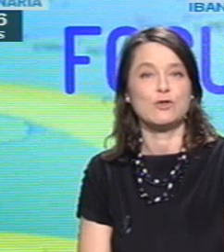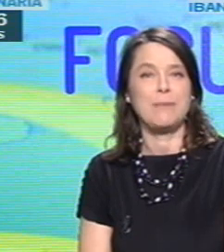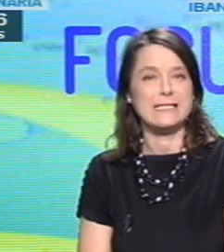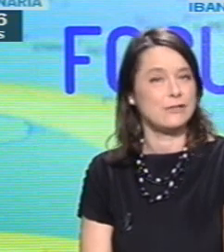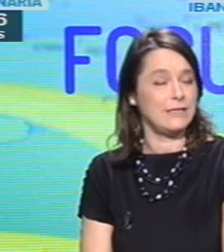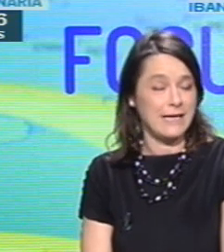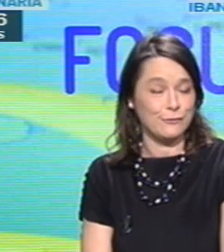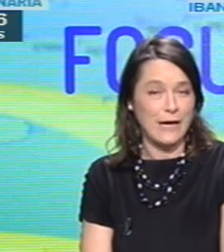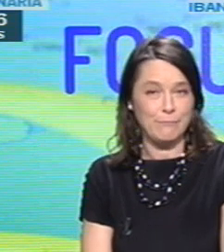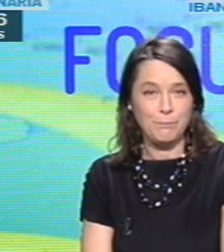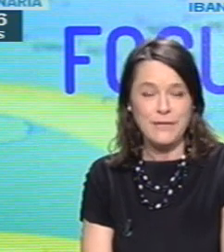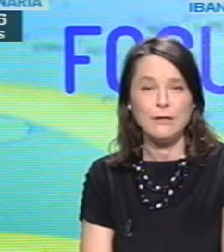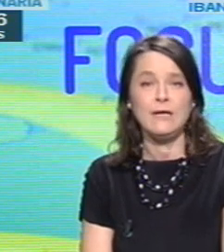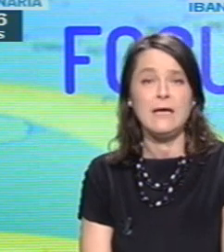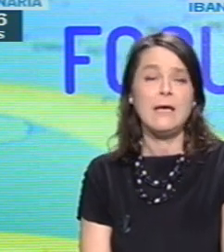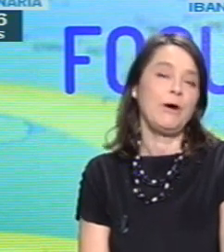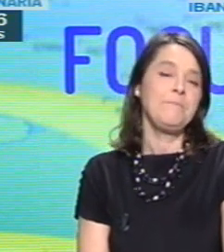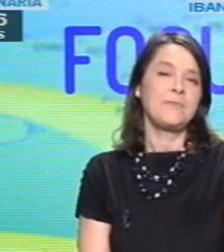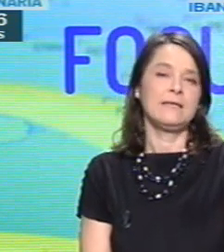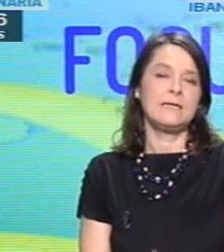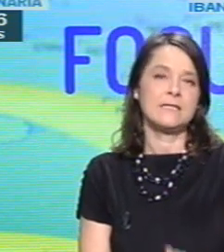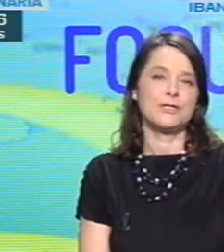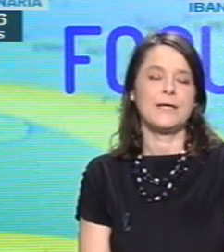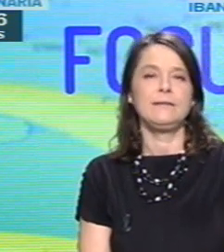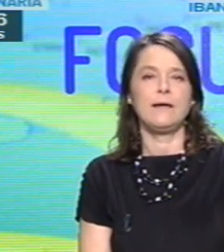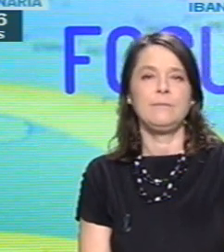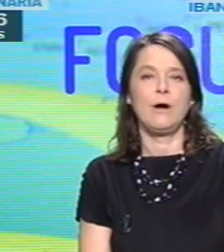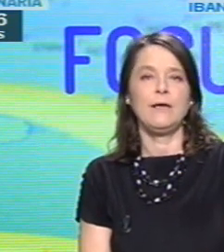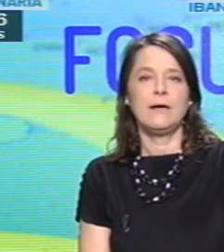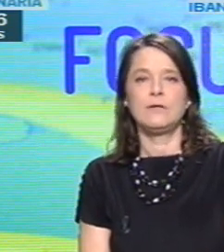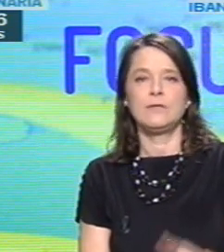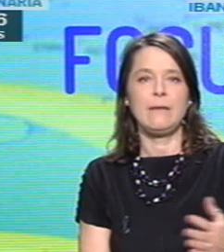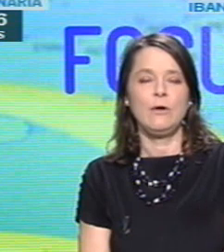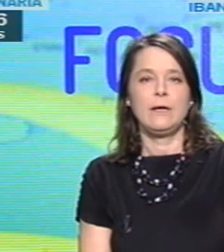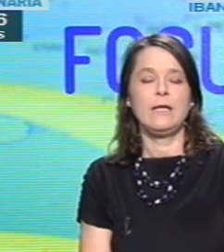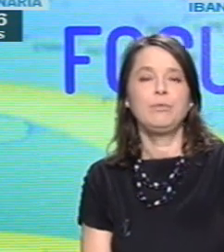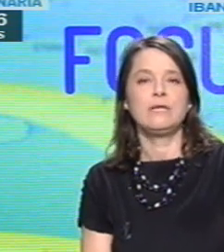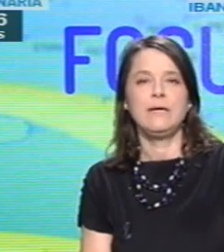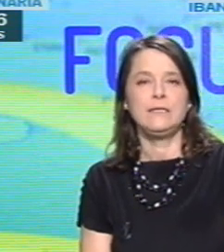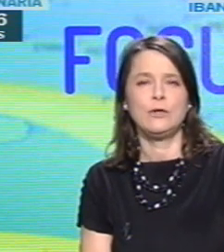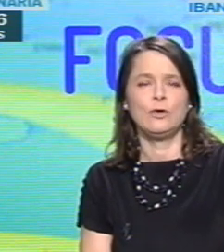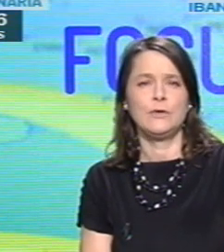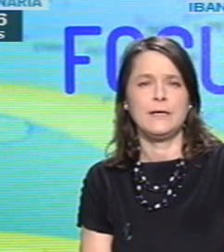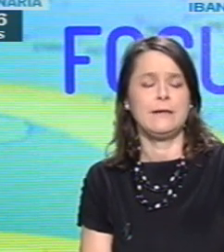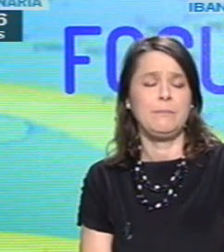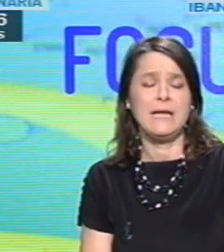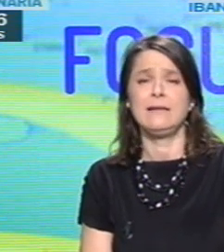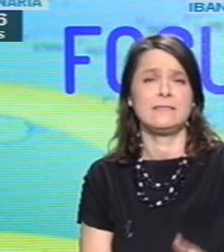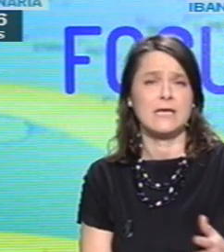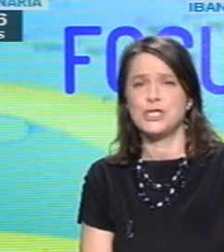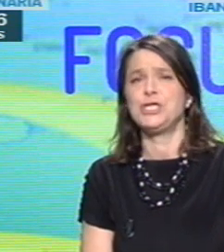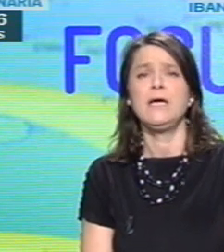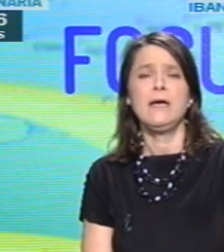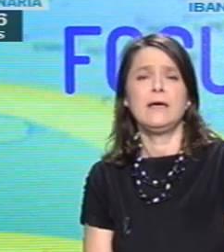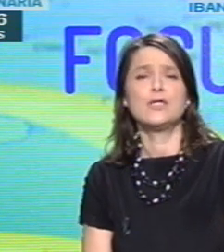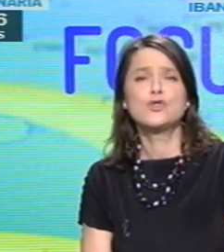lo spazio dedicato ai più piccoli, poi dalle 16.30 in poi ricordiamo gli appuntamenti con il Pilates, Tai